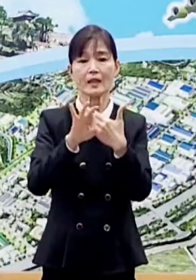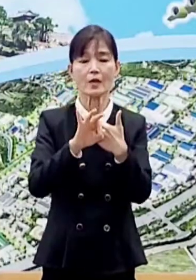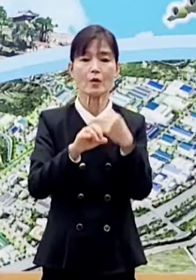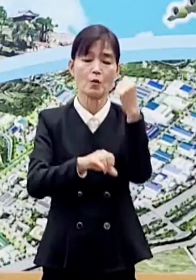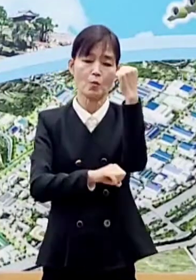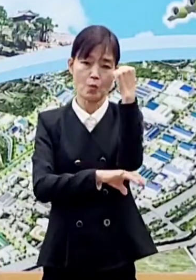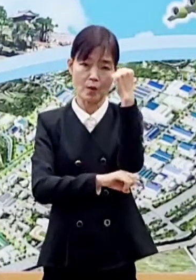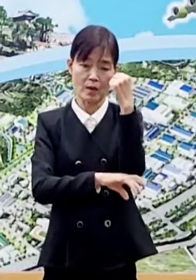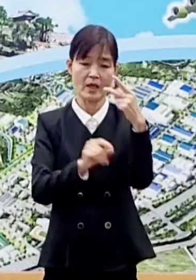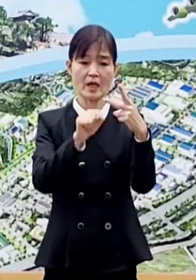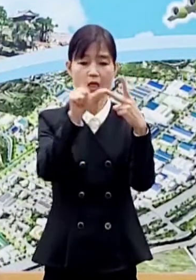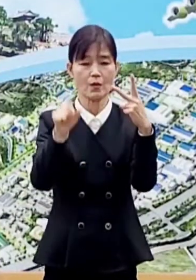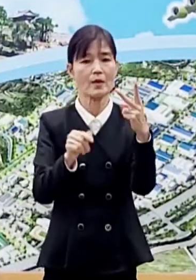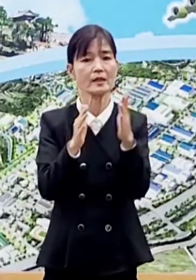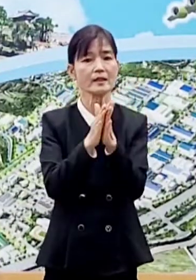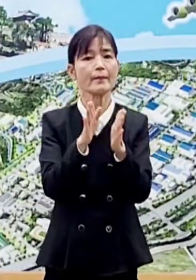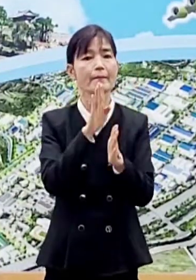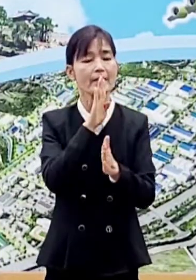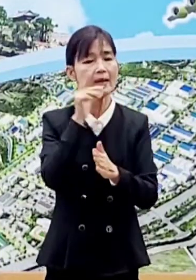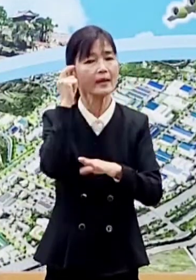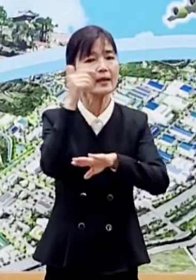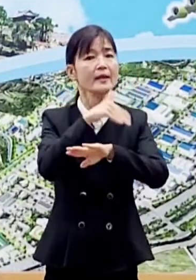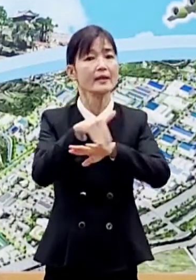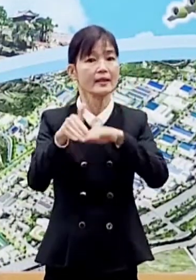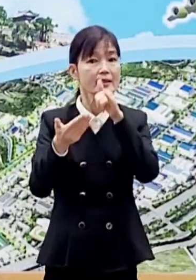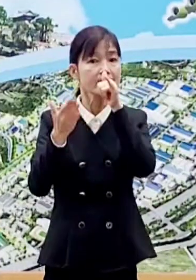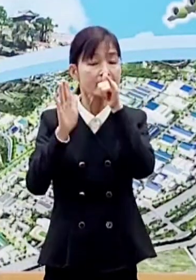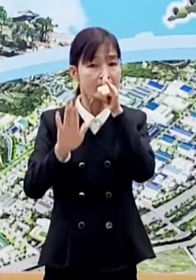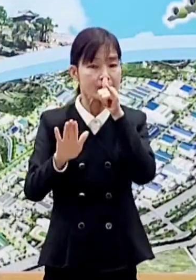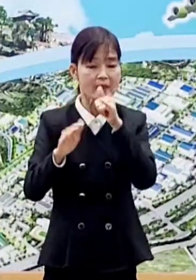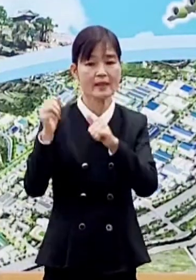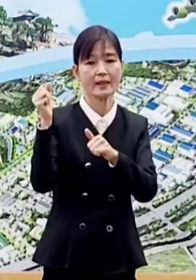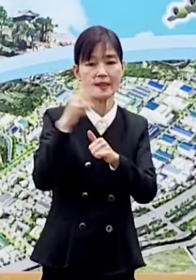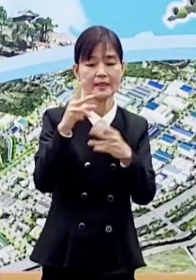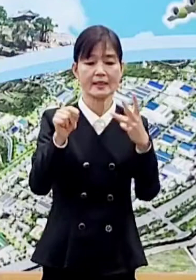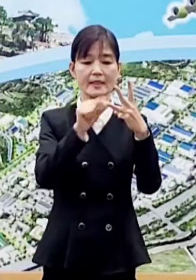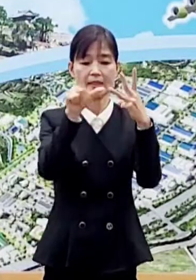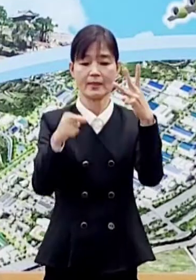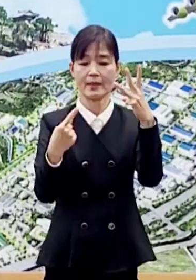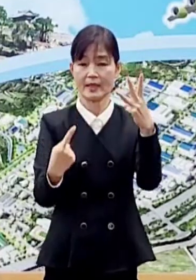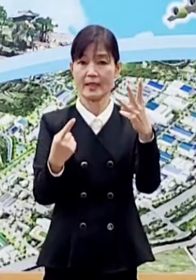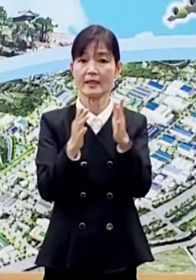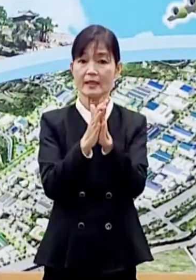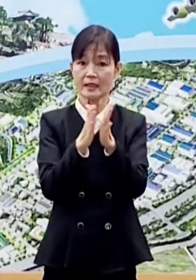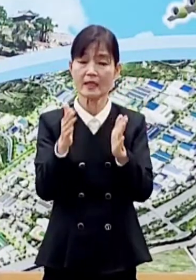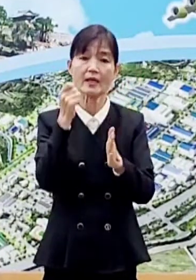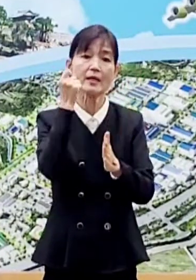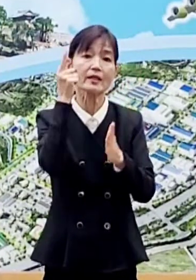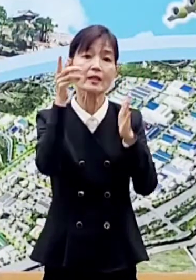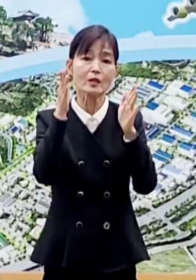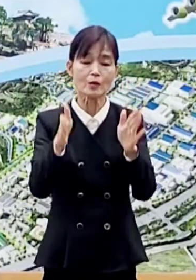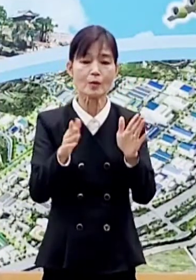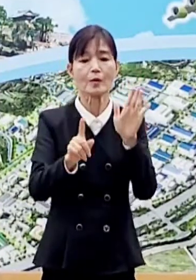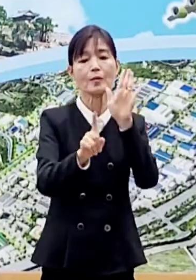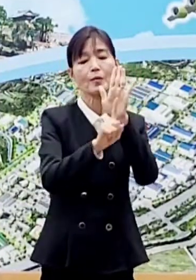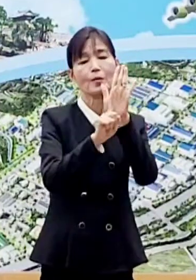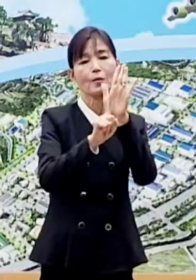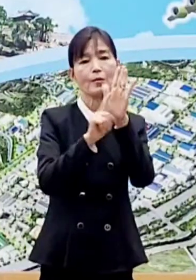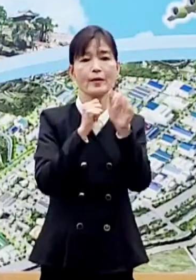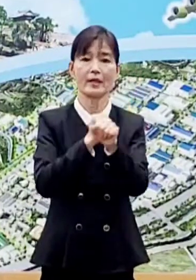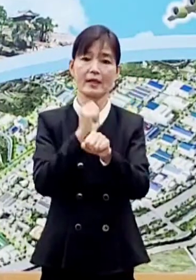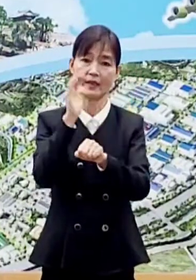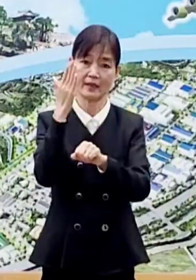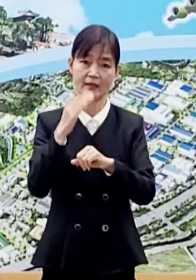적용될 예정이었으나 정부의 방침 변경으로 3월 1일부터 적용되며 1개월의 계도 기간이